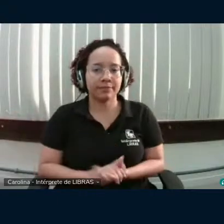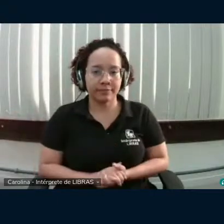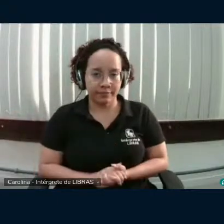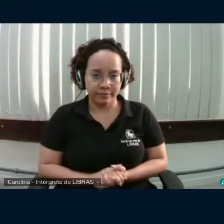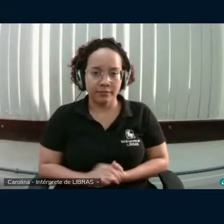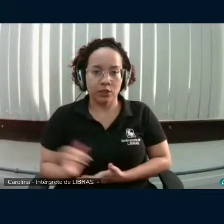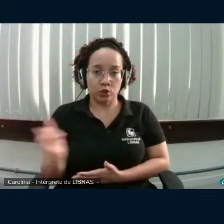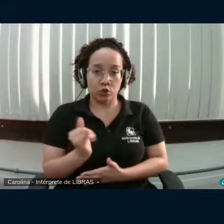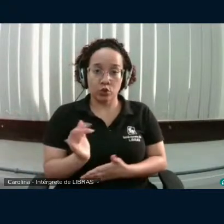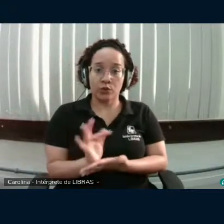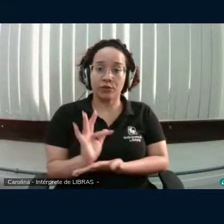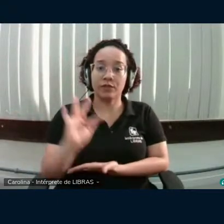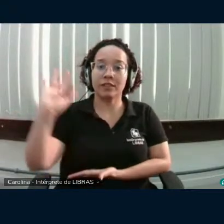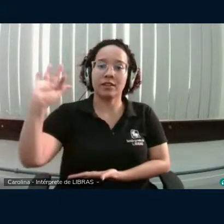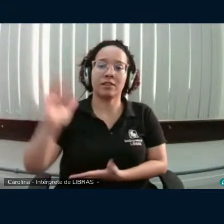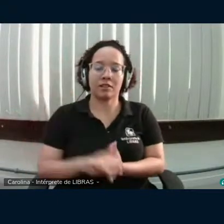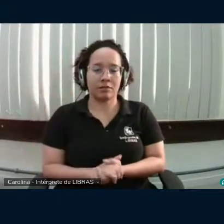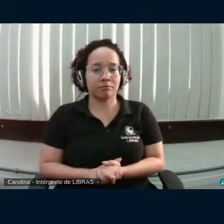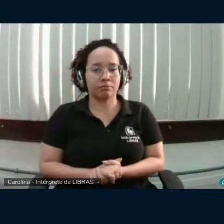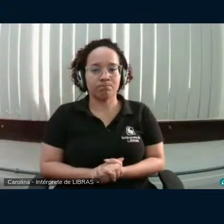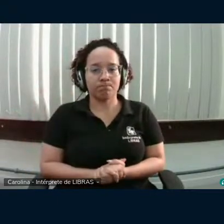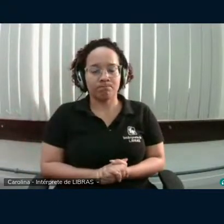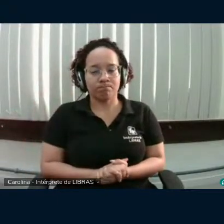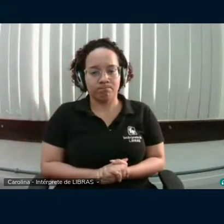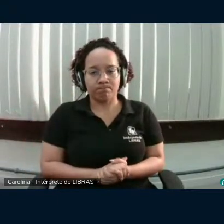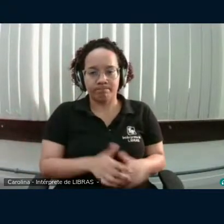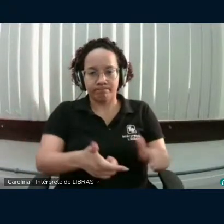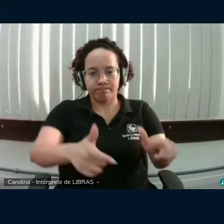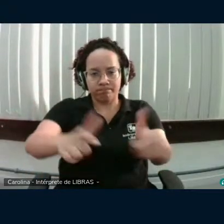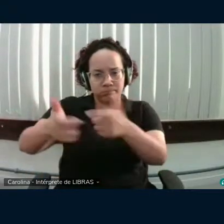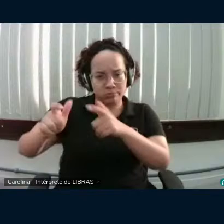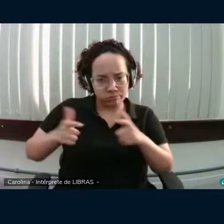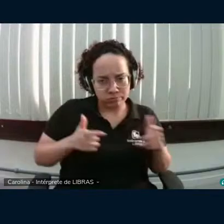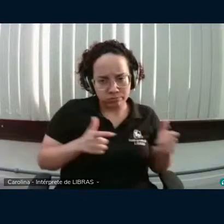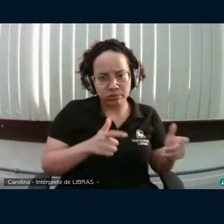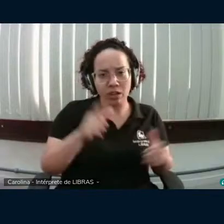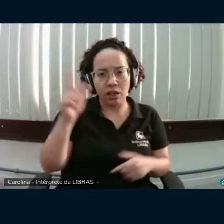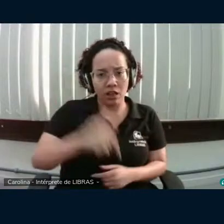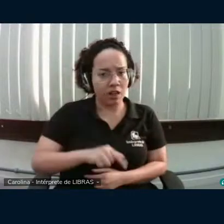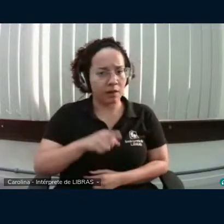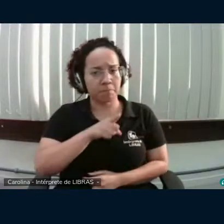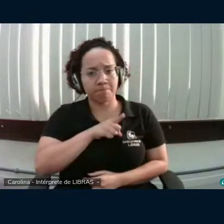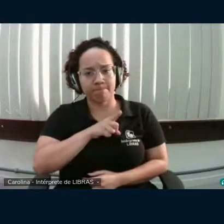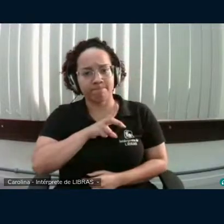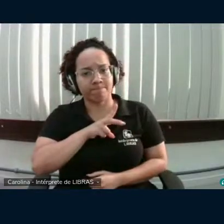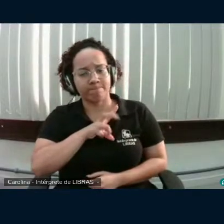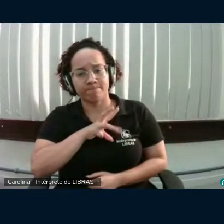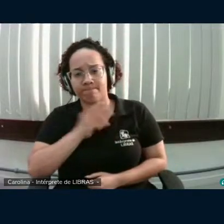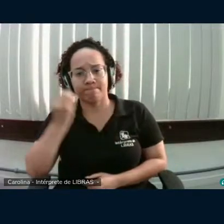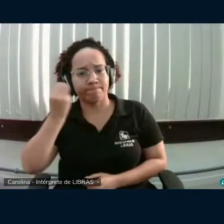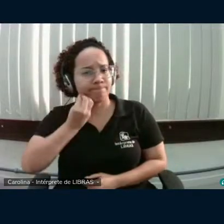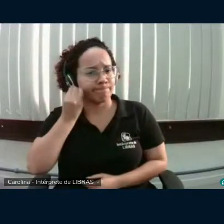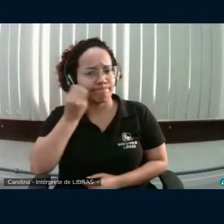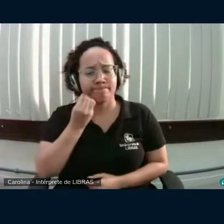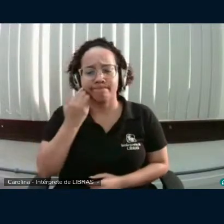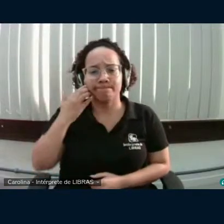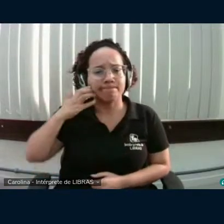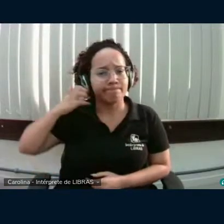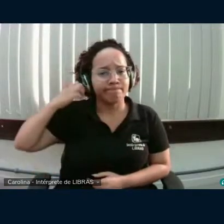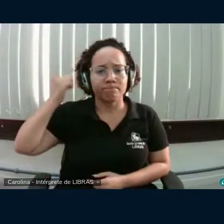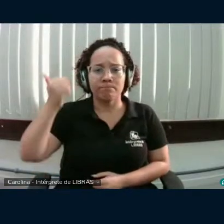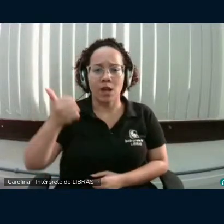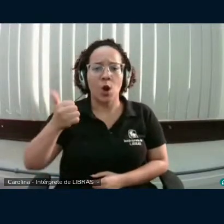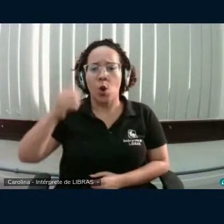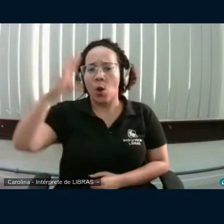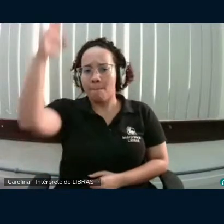ocupam no Brasil, sem dúvida alguma, como sendo o ensino médio, a melhor experiência de ensino médio e educação profissional que o país teve ao longo